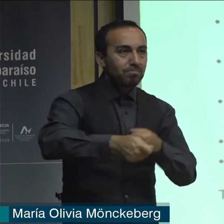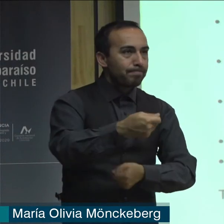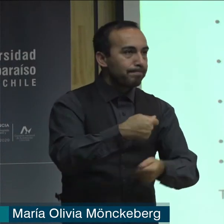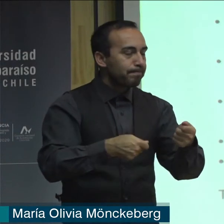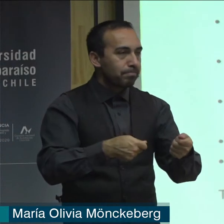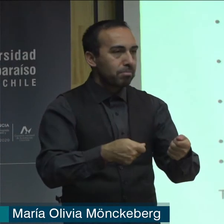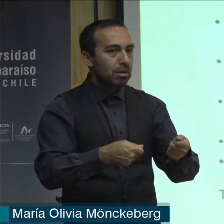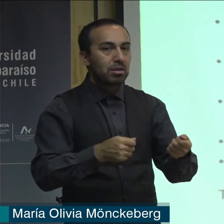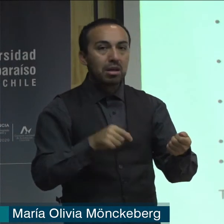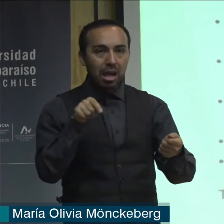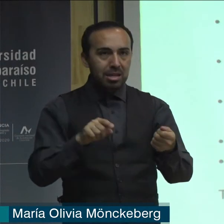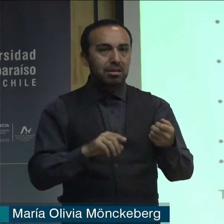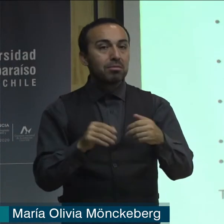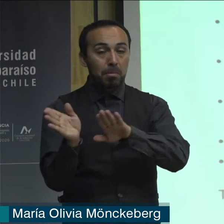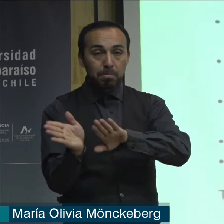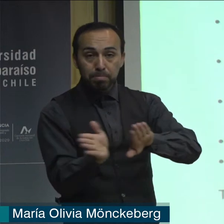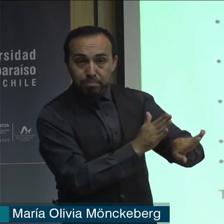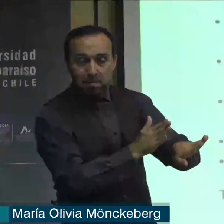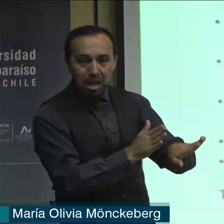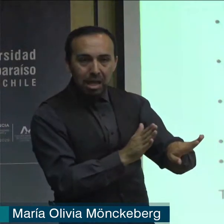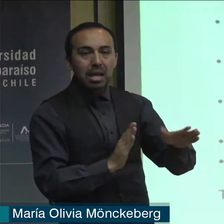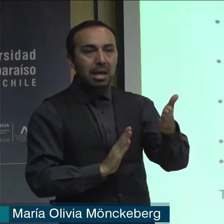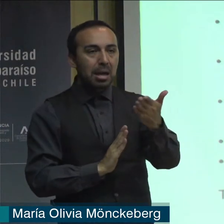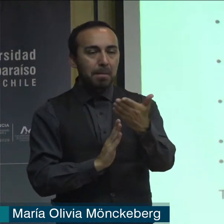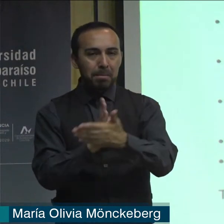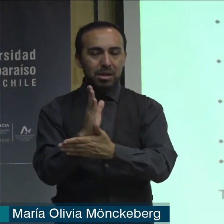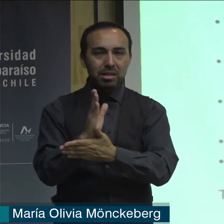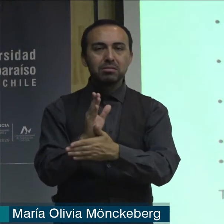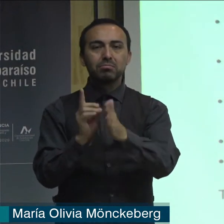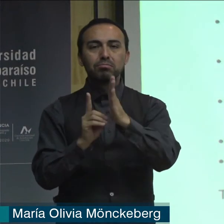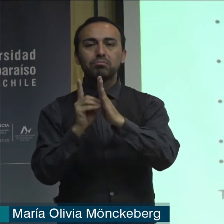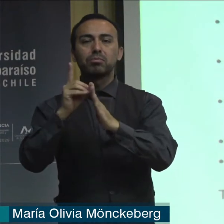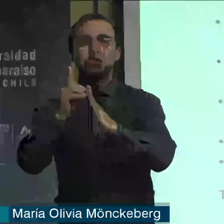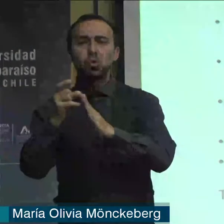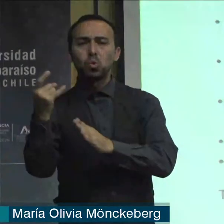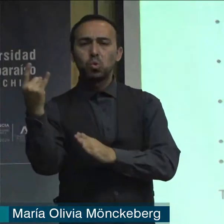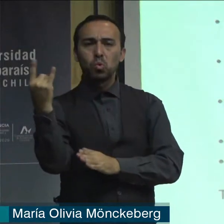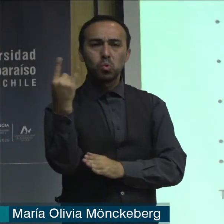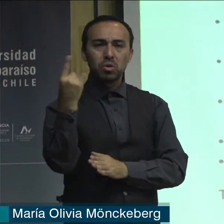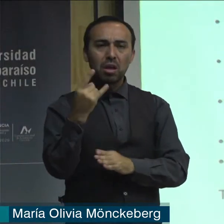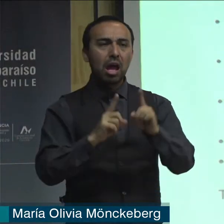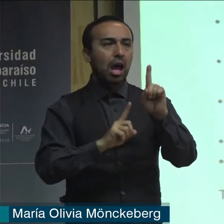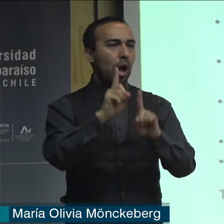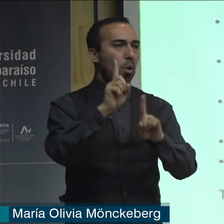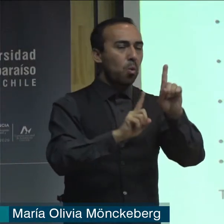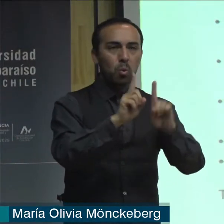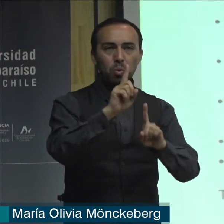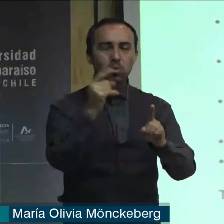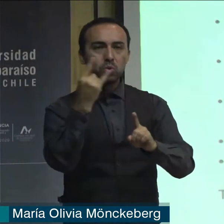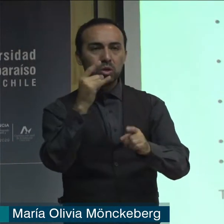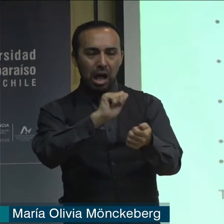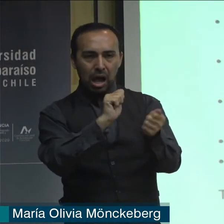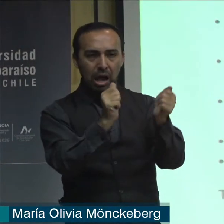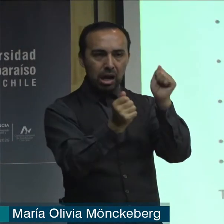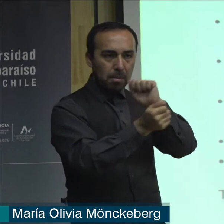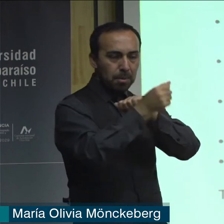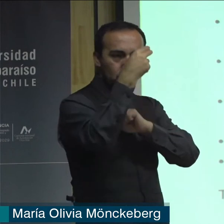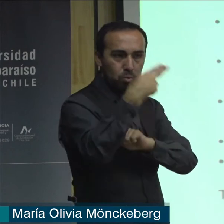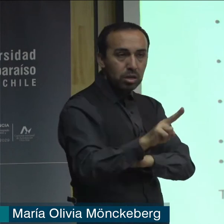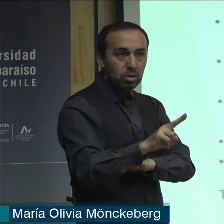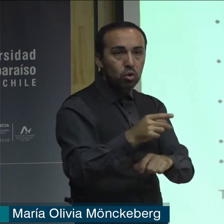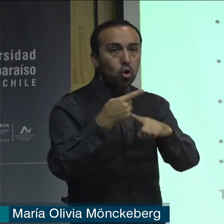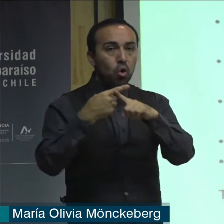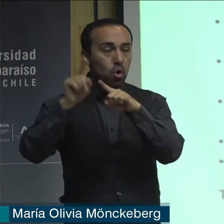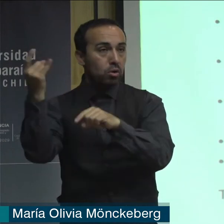o se empiezan a a trasladar de dueño alguna a crear otra otras no con fines